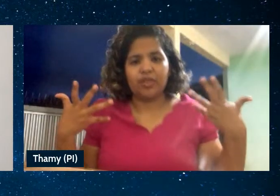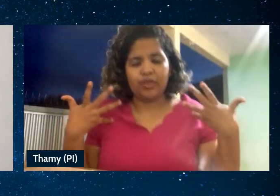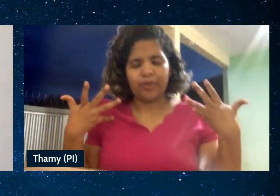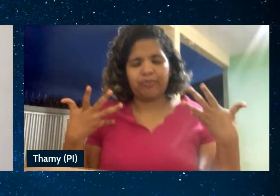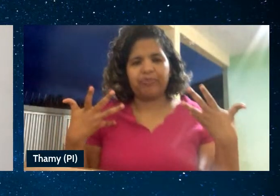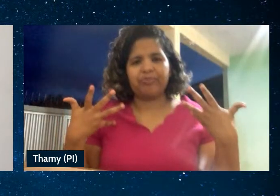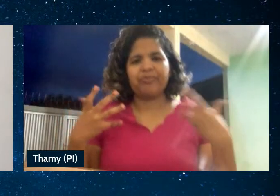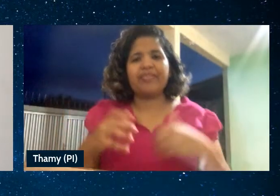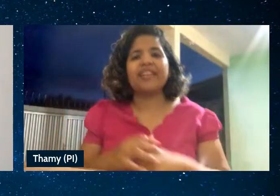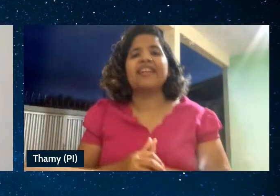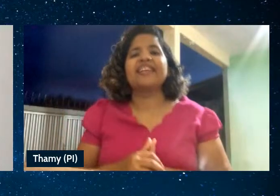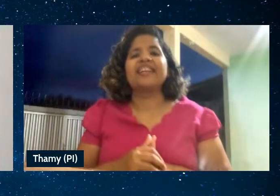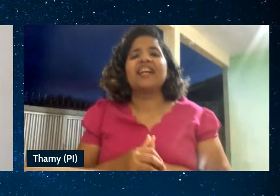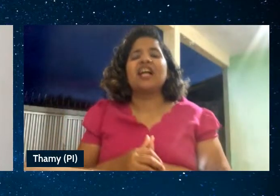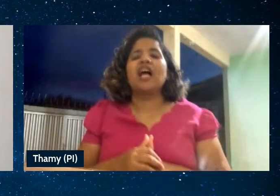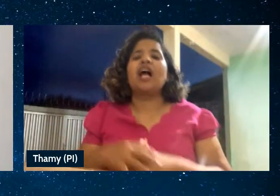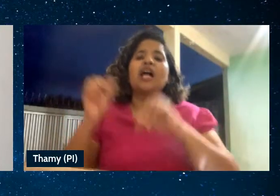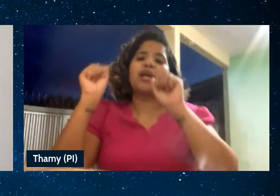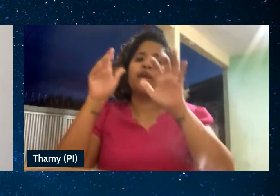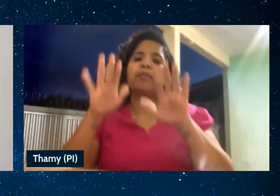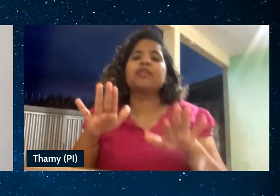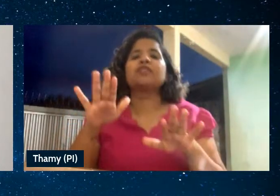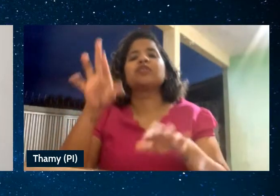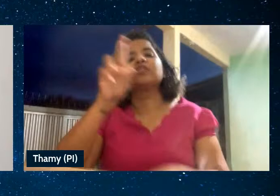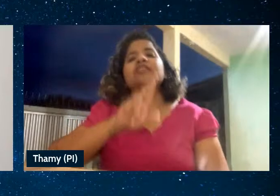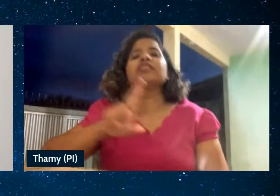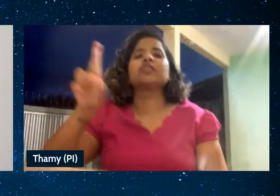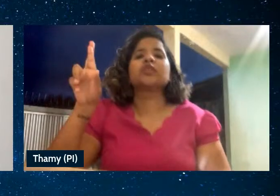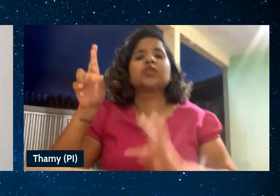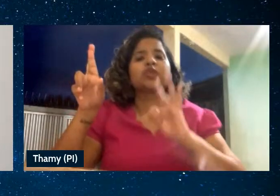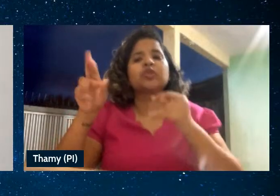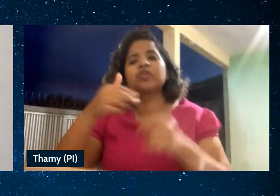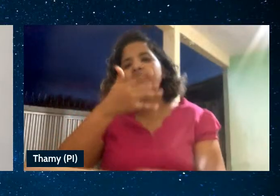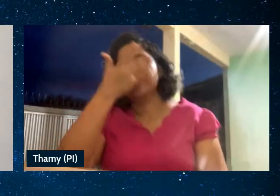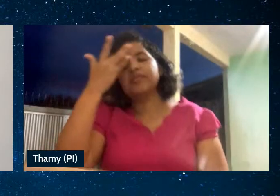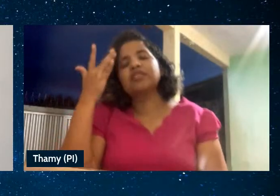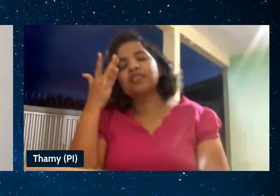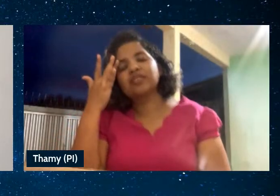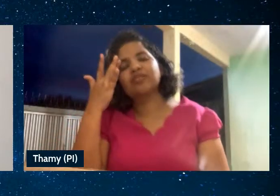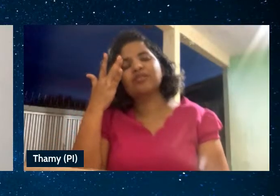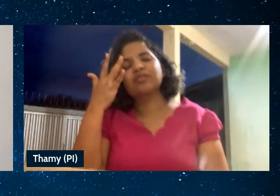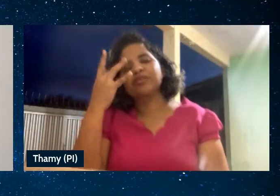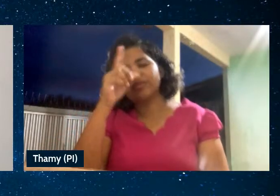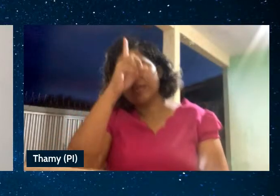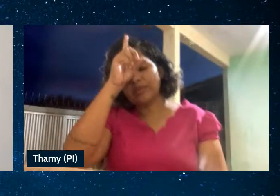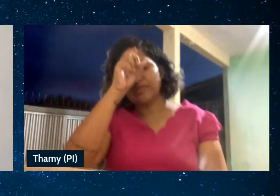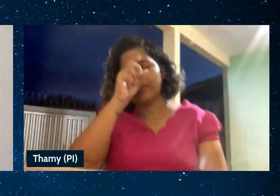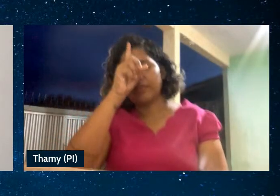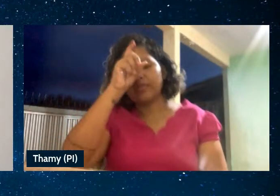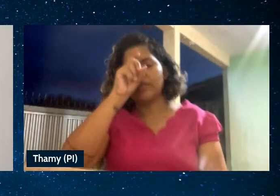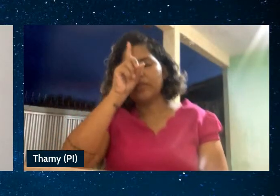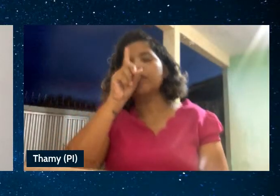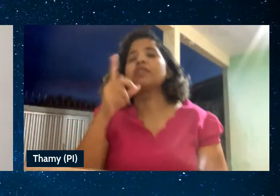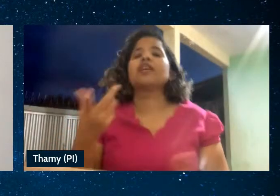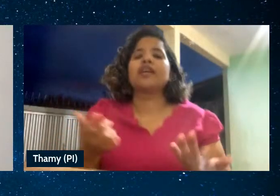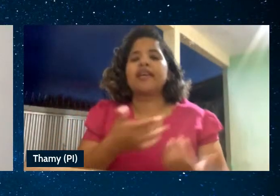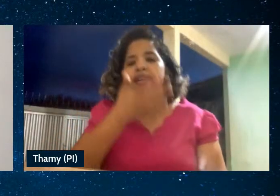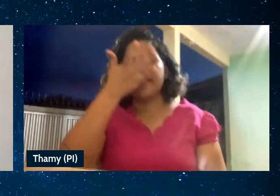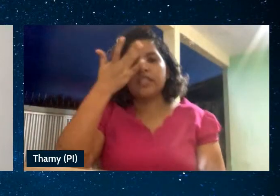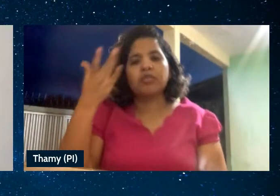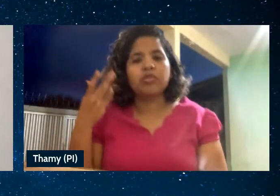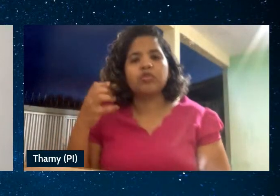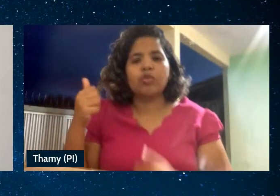portadores Abençoa Senhor Todas aquelas pessoas que estão nos leitos de hospital que estão pelas